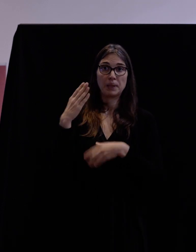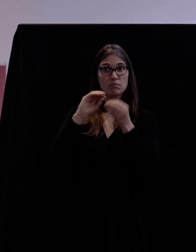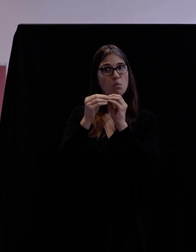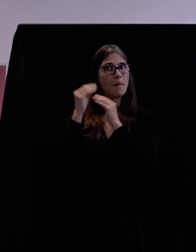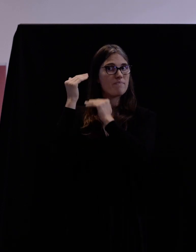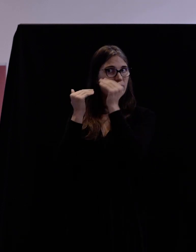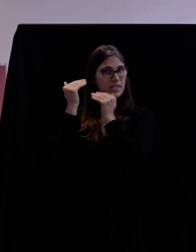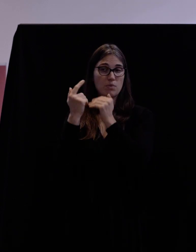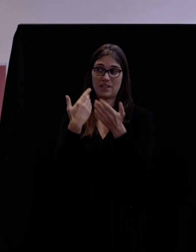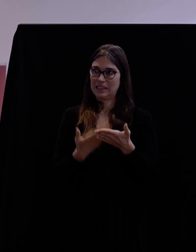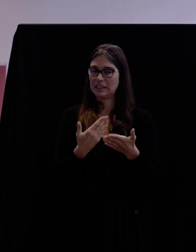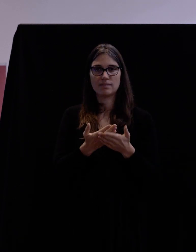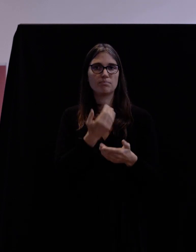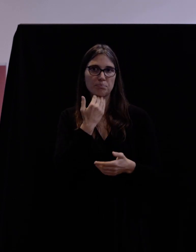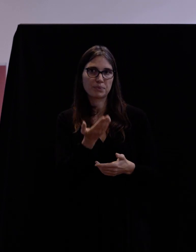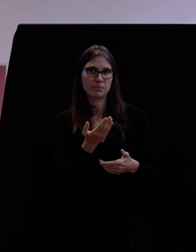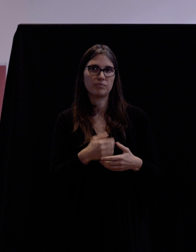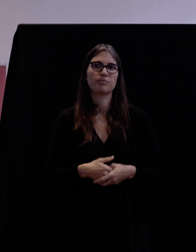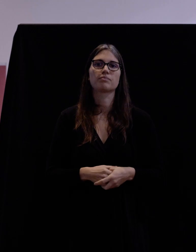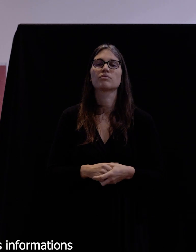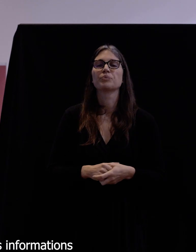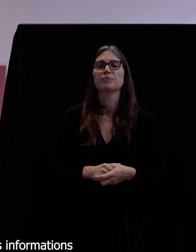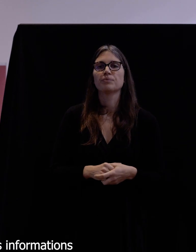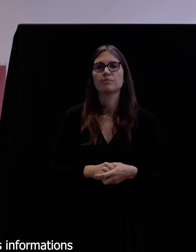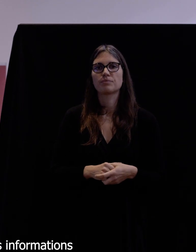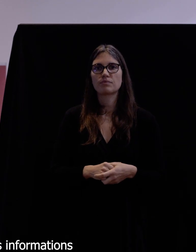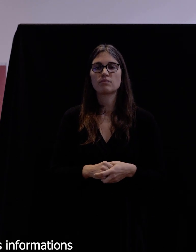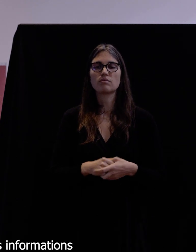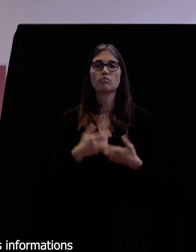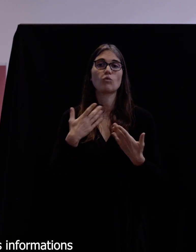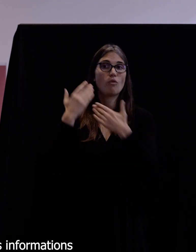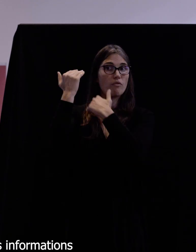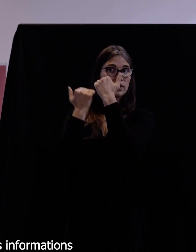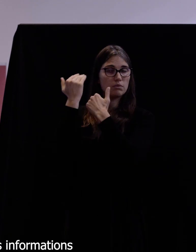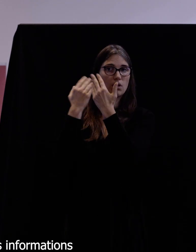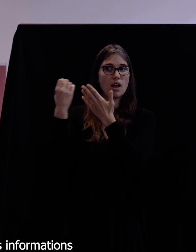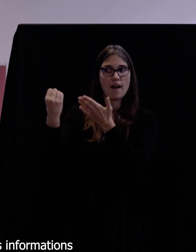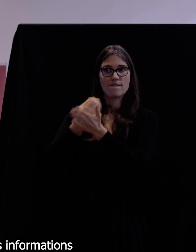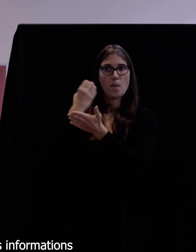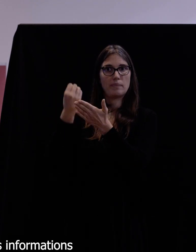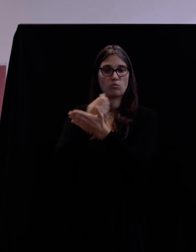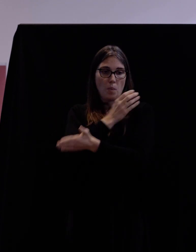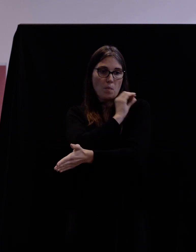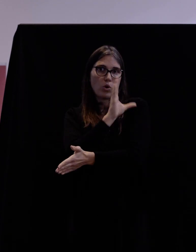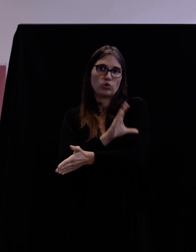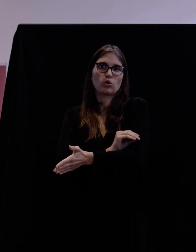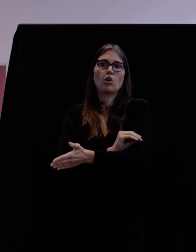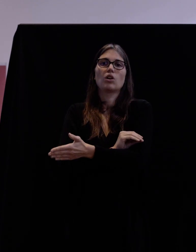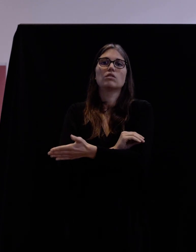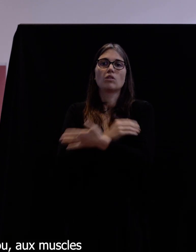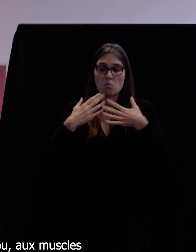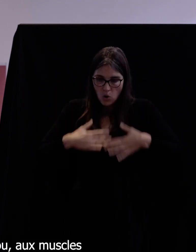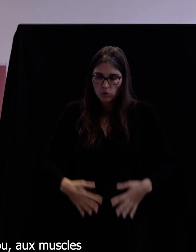fait, donc ce vestibule, il va envoyer des informations aux muscles de la posture,